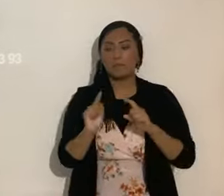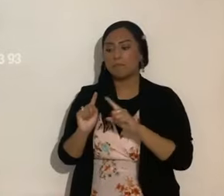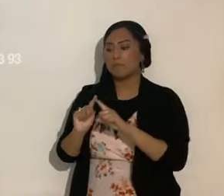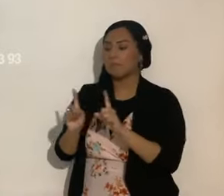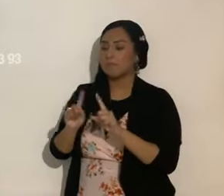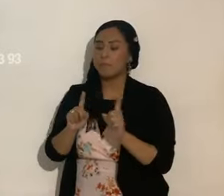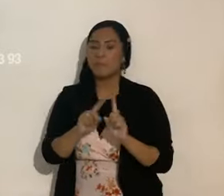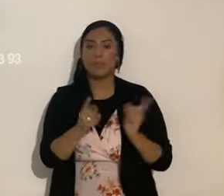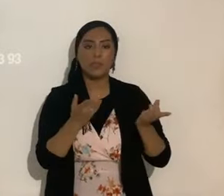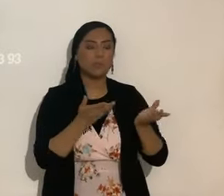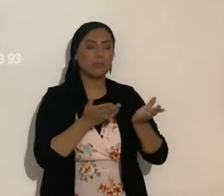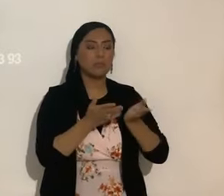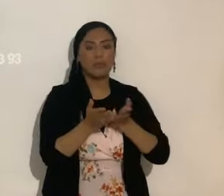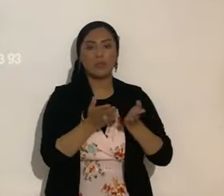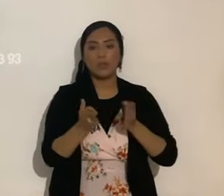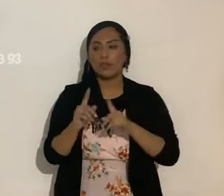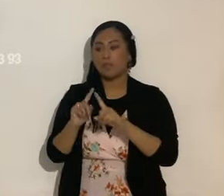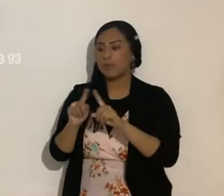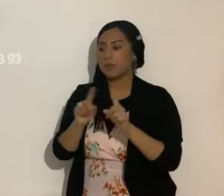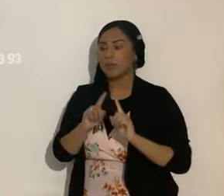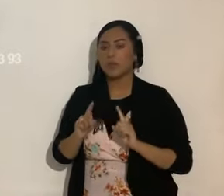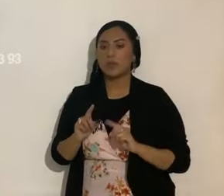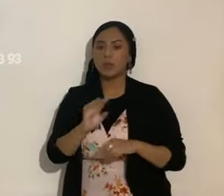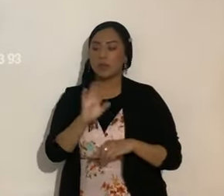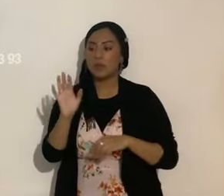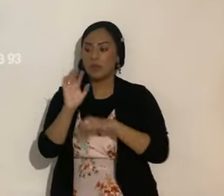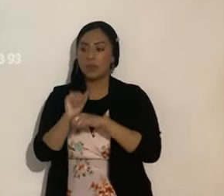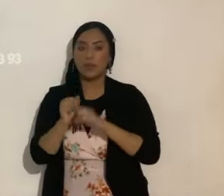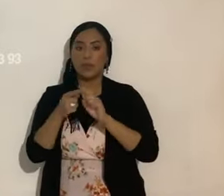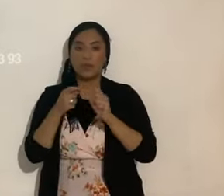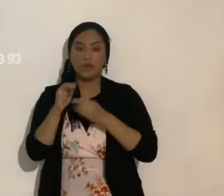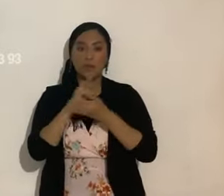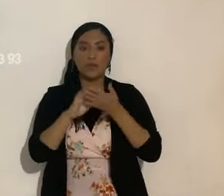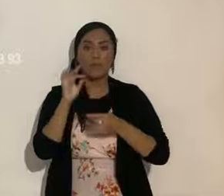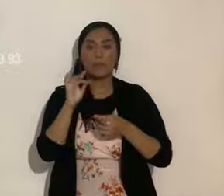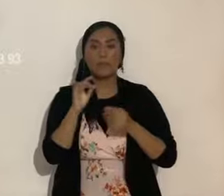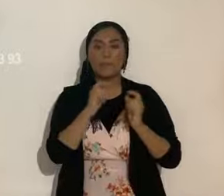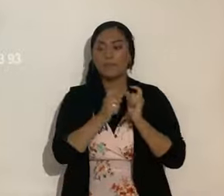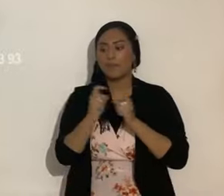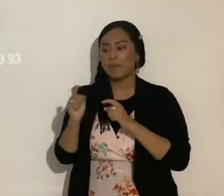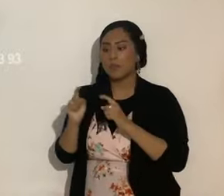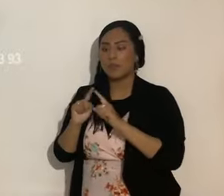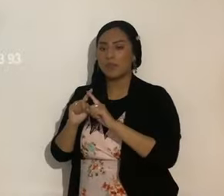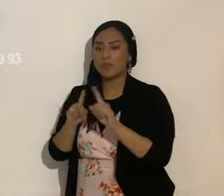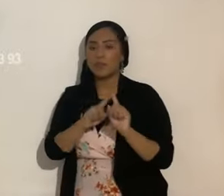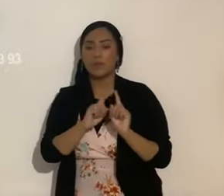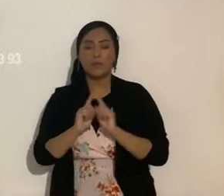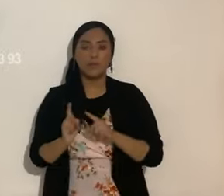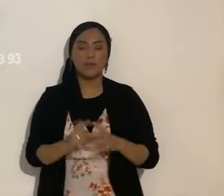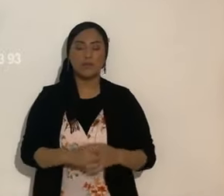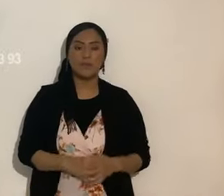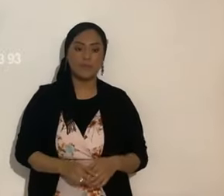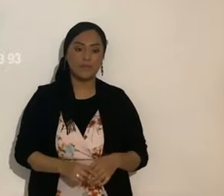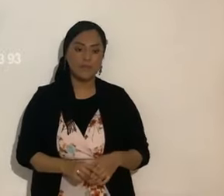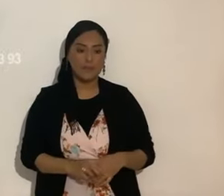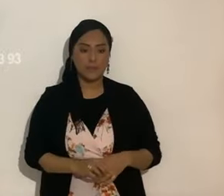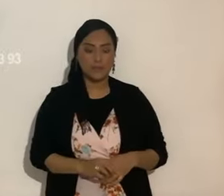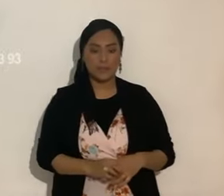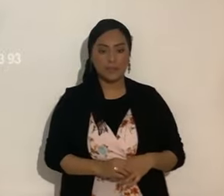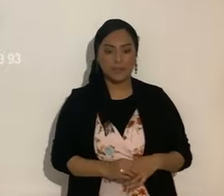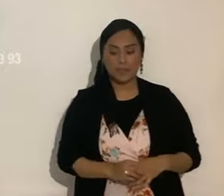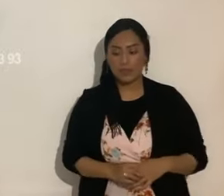¿sí? Los ministerios son diferentes, los talentos, los dones de Ruach HaKodesh que ha repartido el bendito Espíritu de Yahweh, ¿sí? Para que se